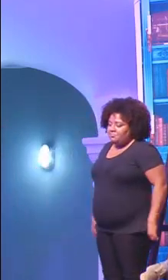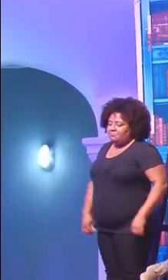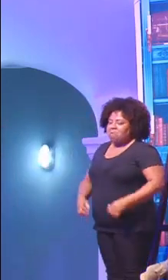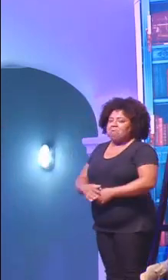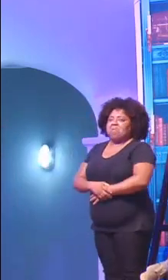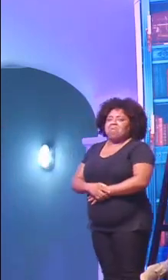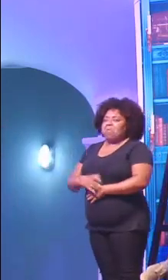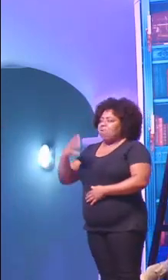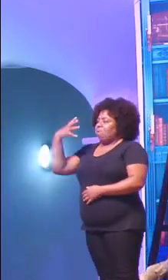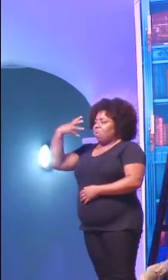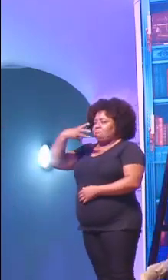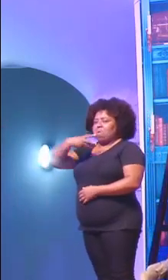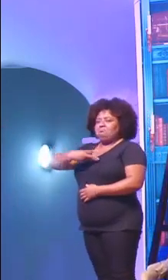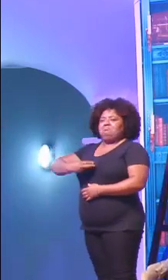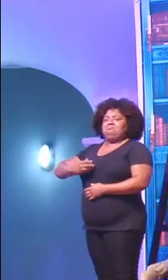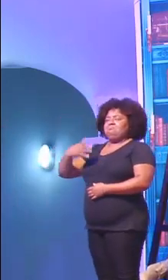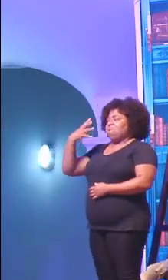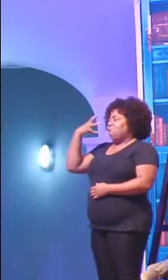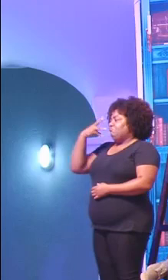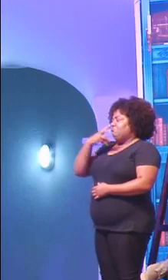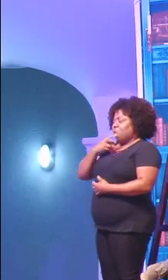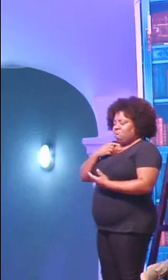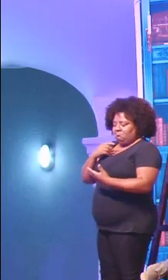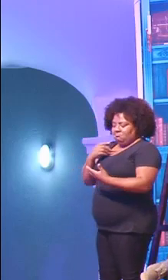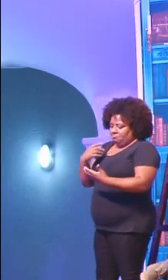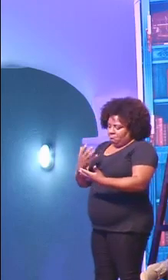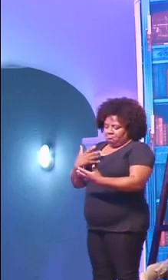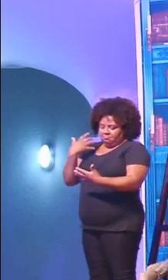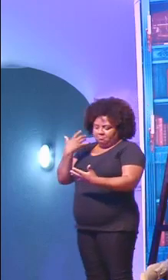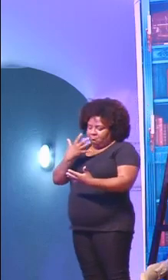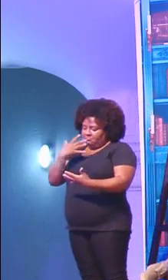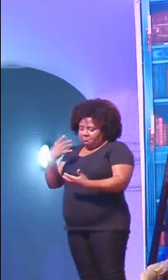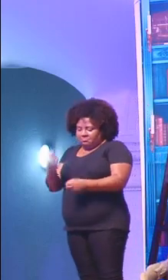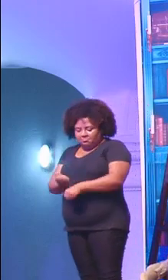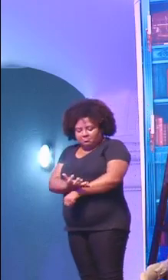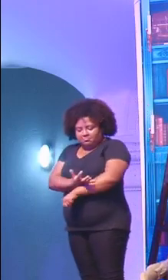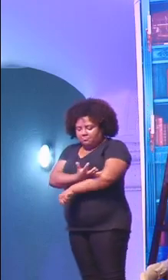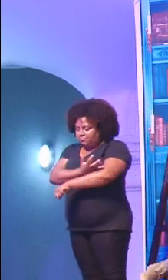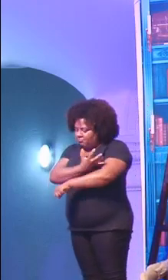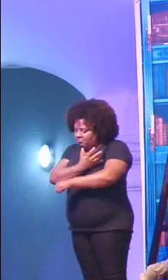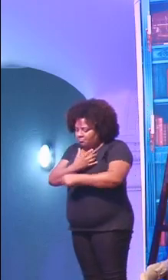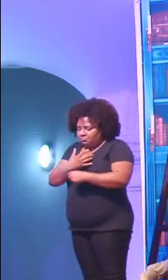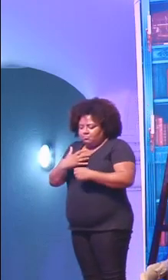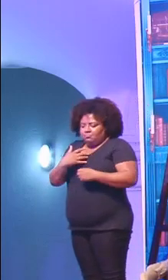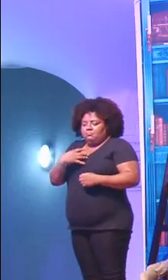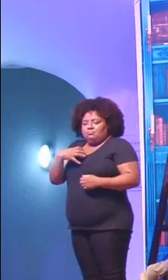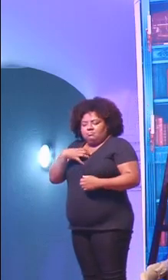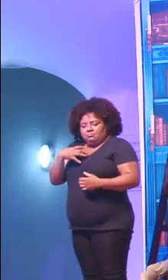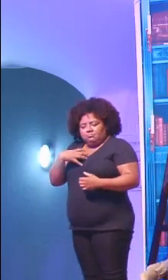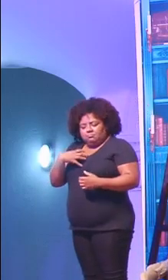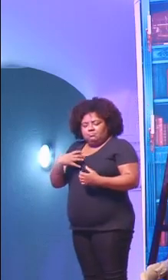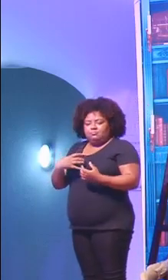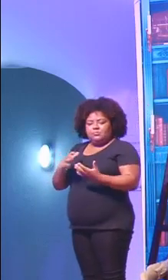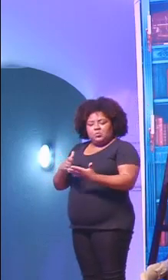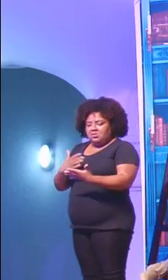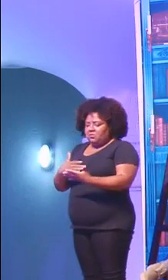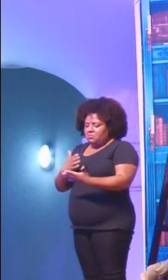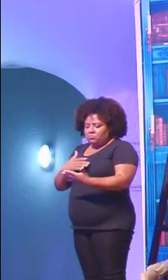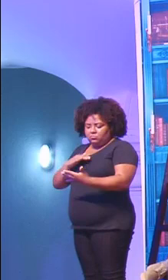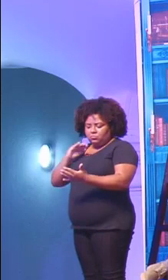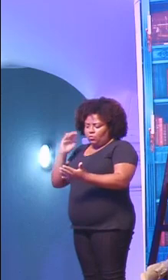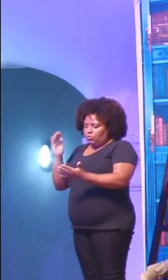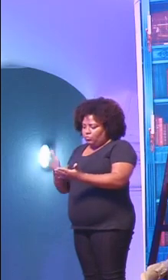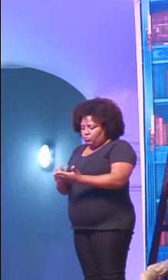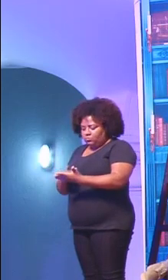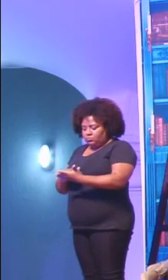Lindíssimo, assim, completamente arrebatadora a escrita. Emocionante, muito comovente. E o livro é todo assim, né? A gente pensa